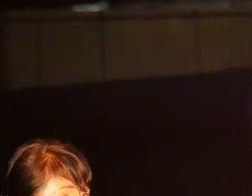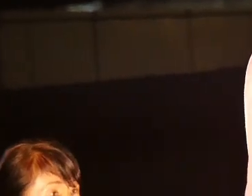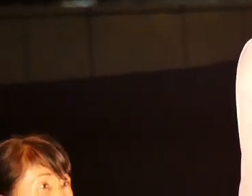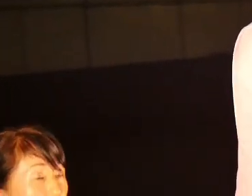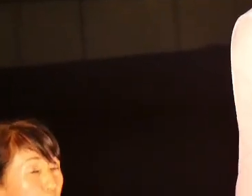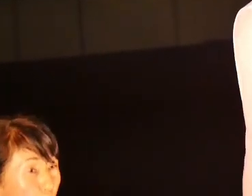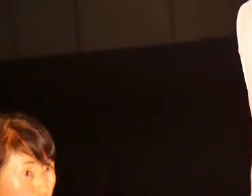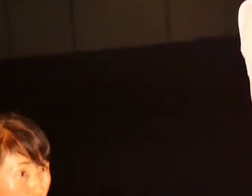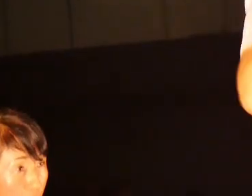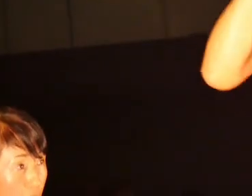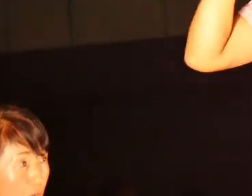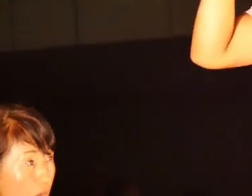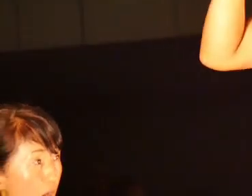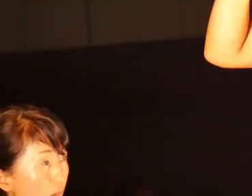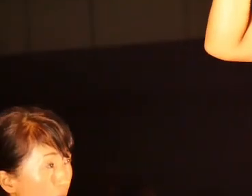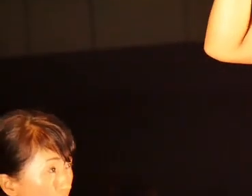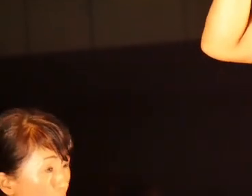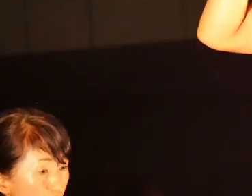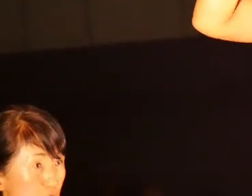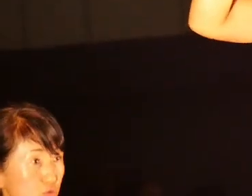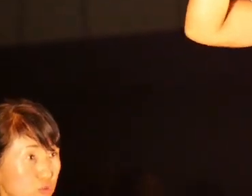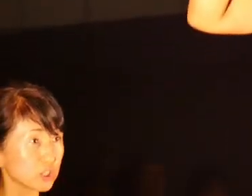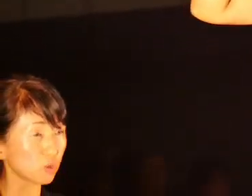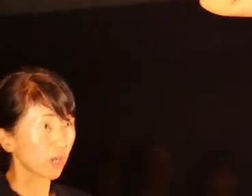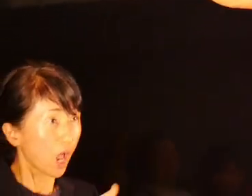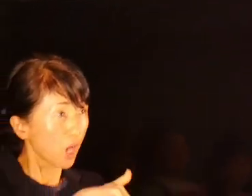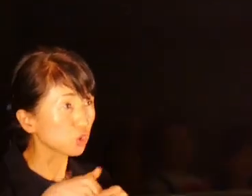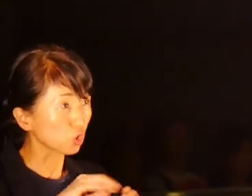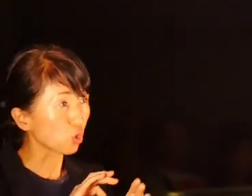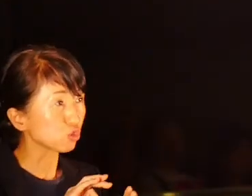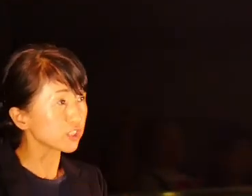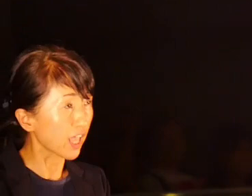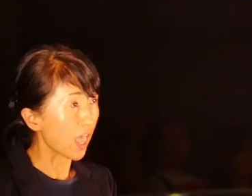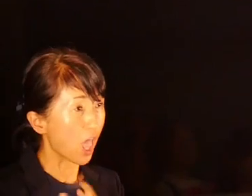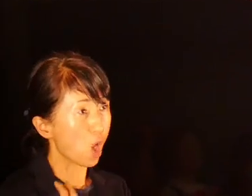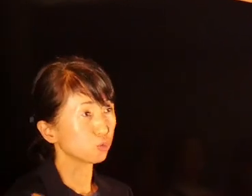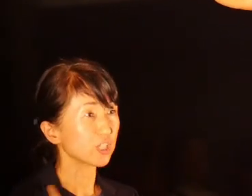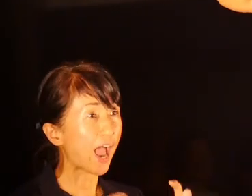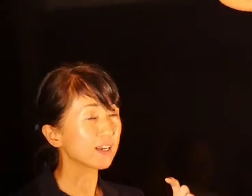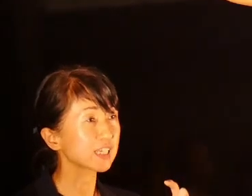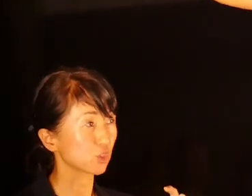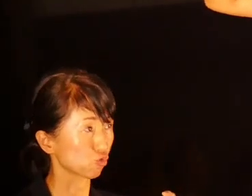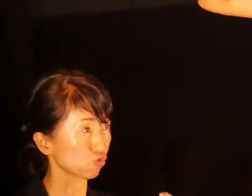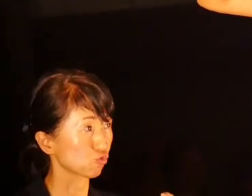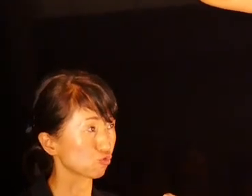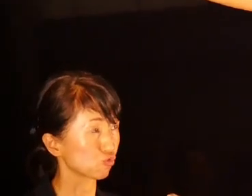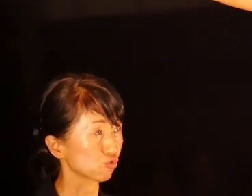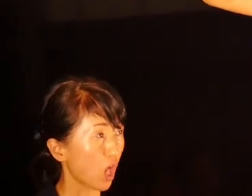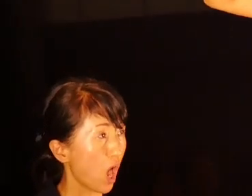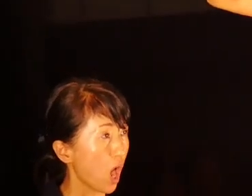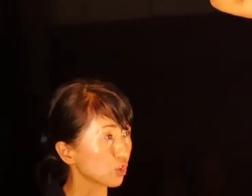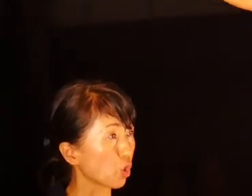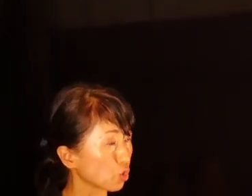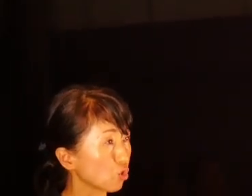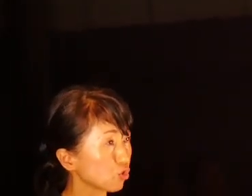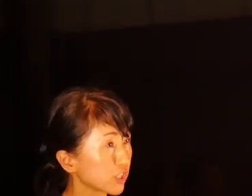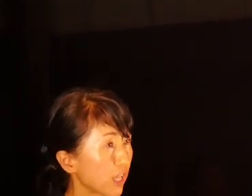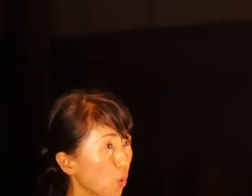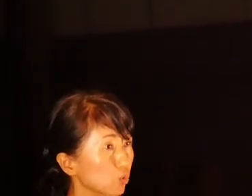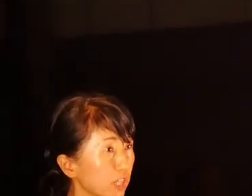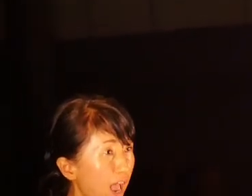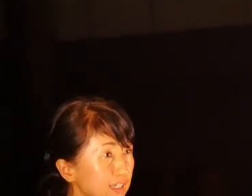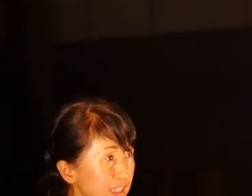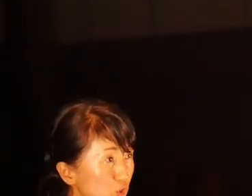、この国の所得税負担率、所得税の負担率一